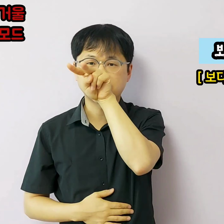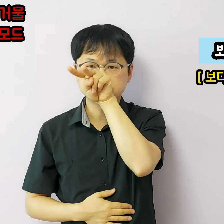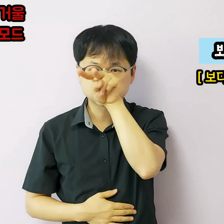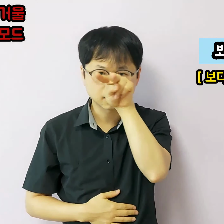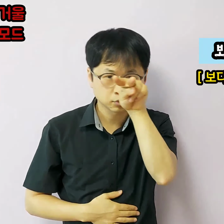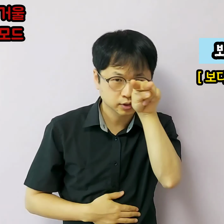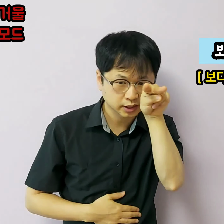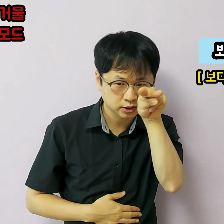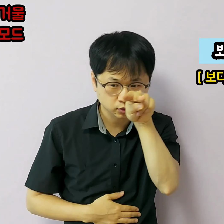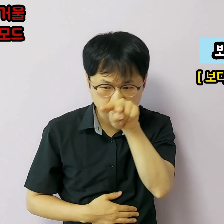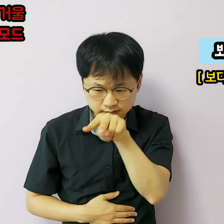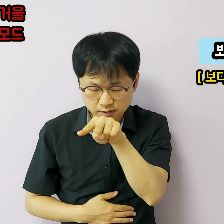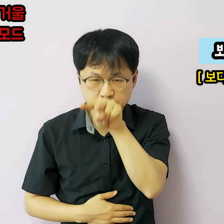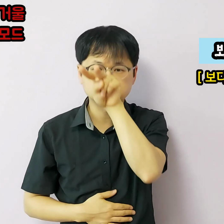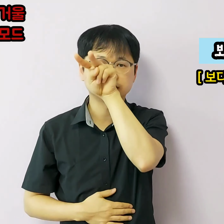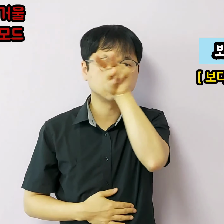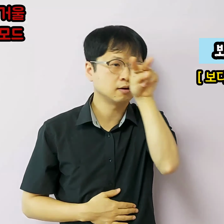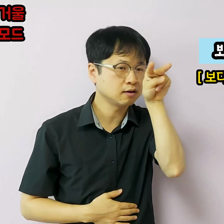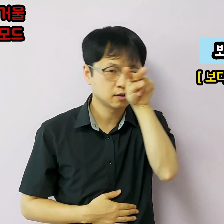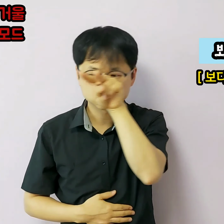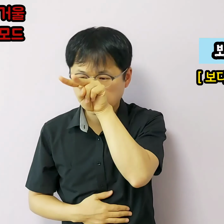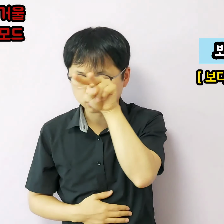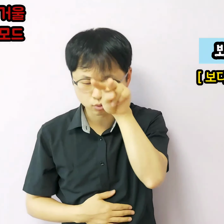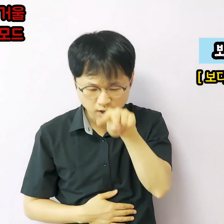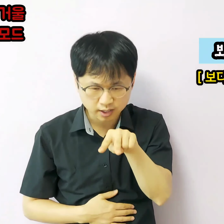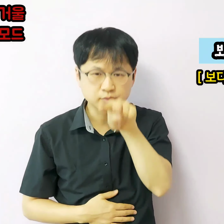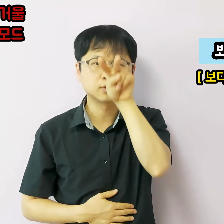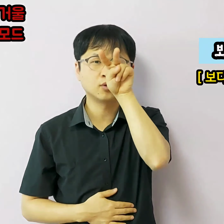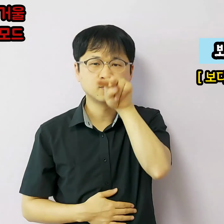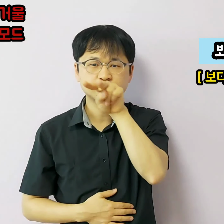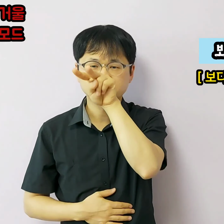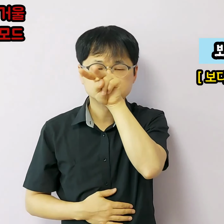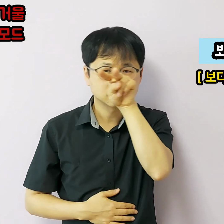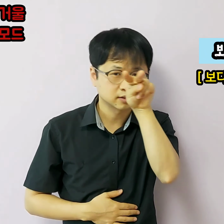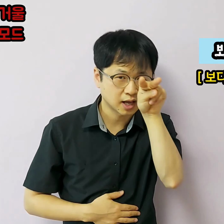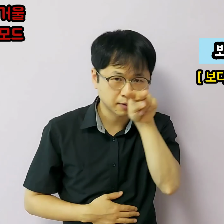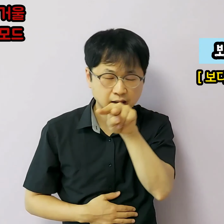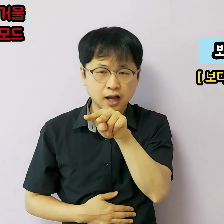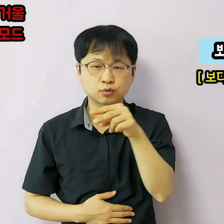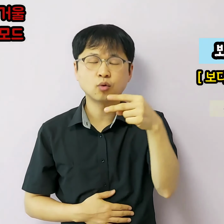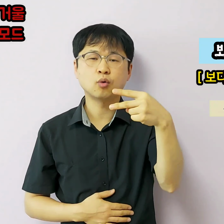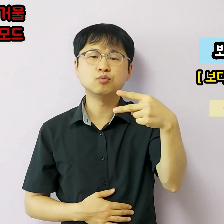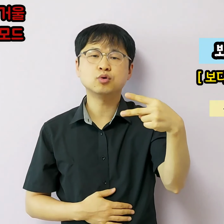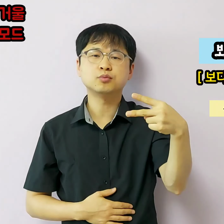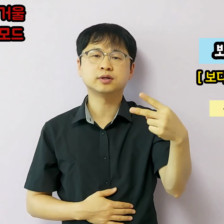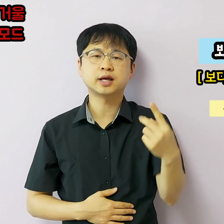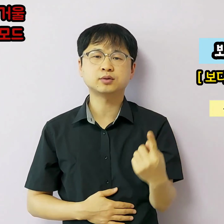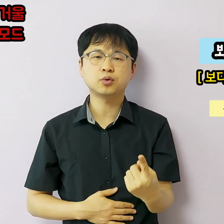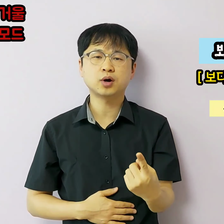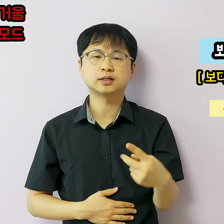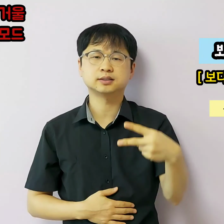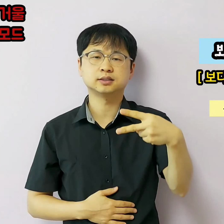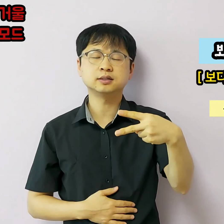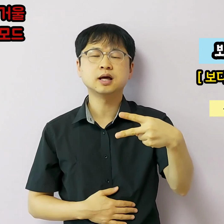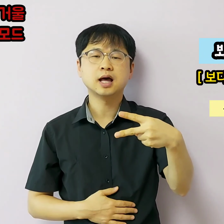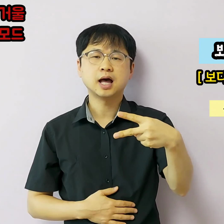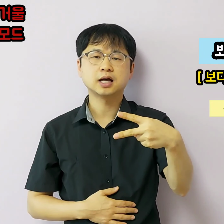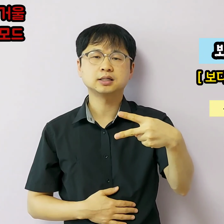나타냅니다. 쳐다보는 게 되겠죠. 이렇게 살피면서 좌우로 아래 위로 쳐다봐도 무엇 해도 하는 것은